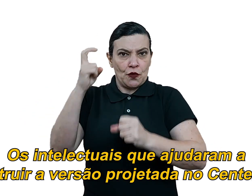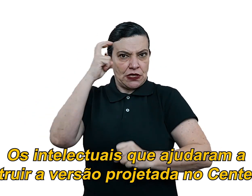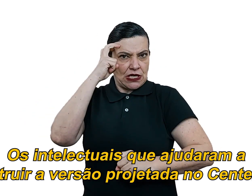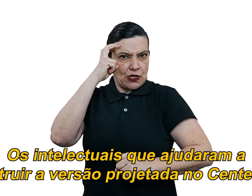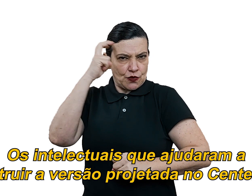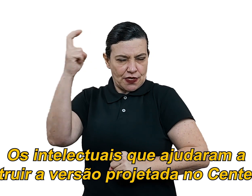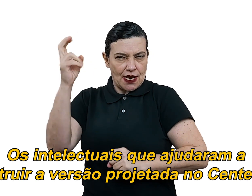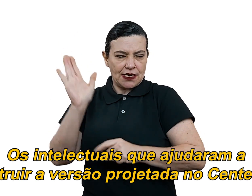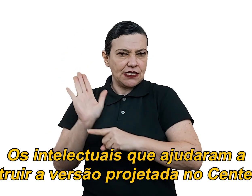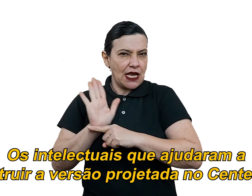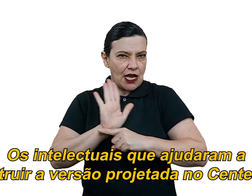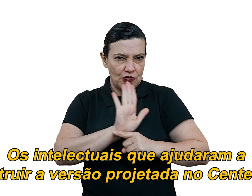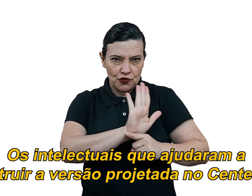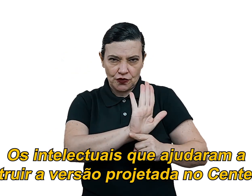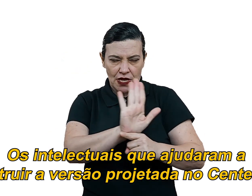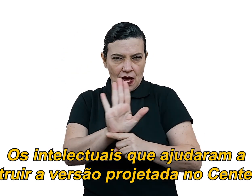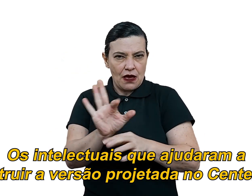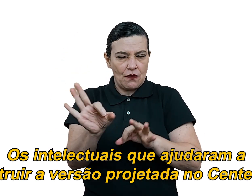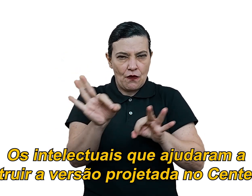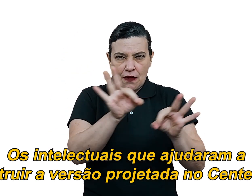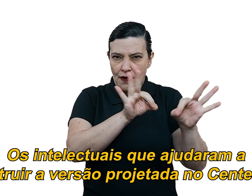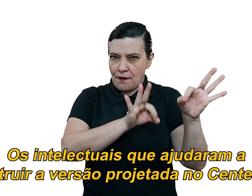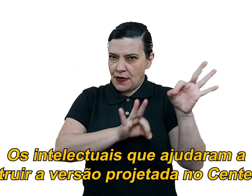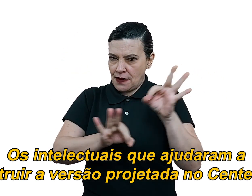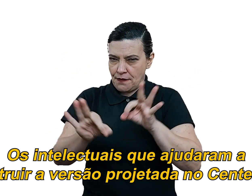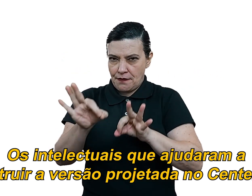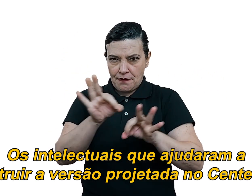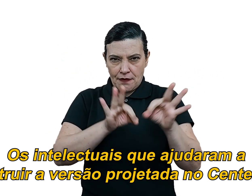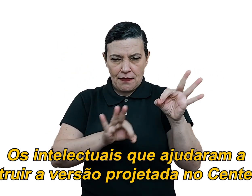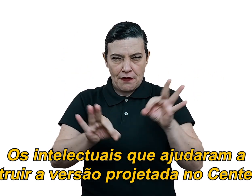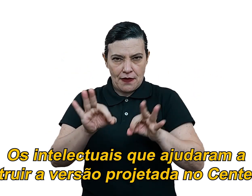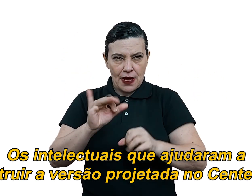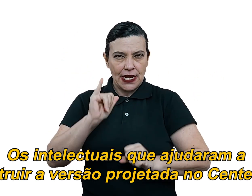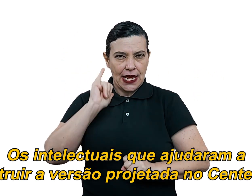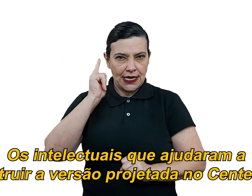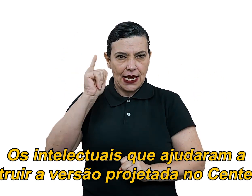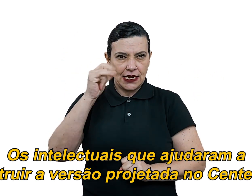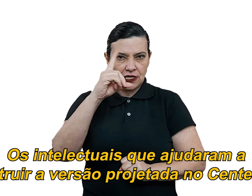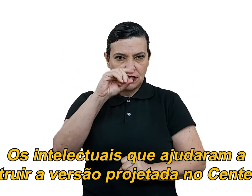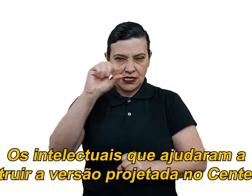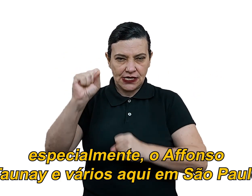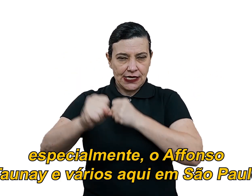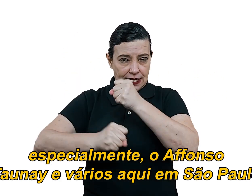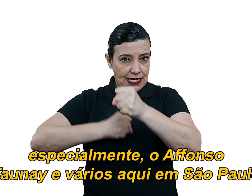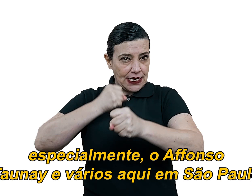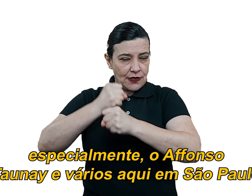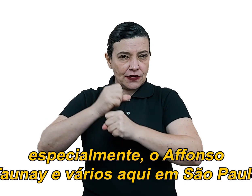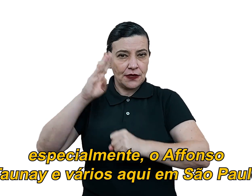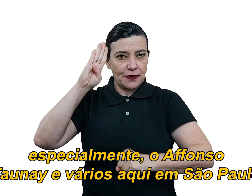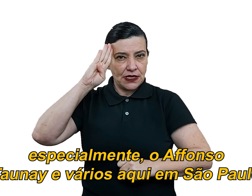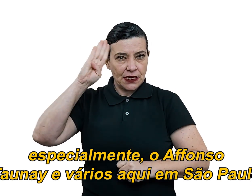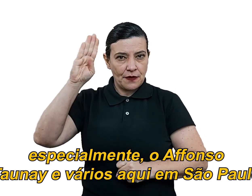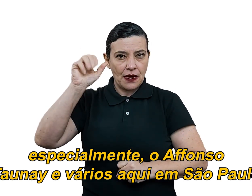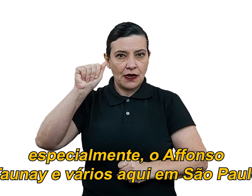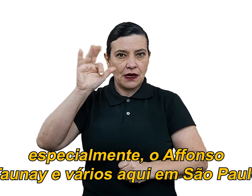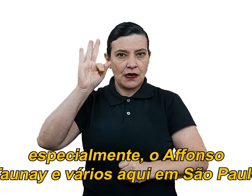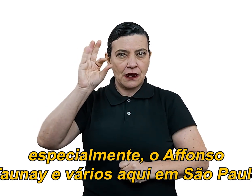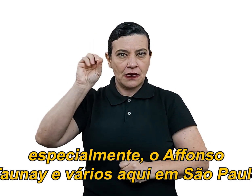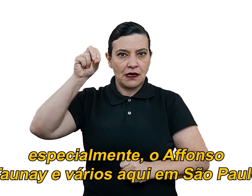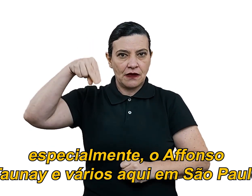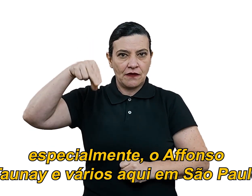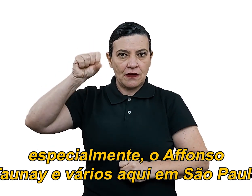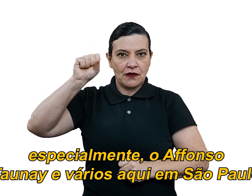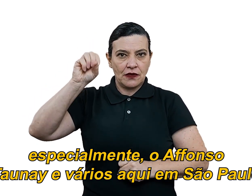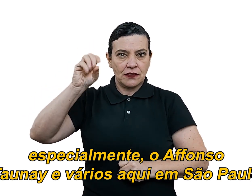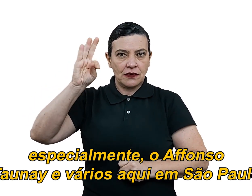que ajudaram a construir a versão projetada no centenário, especialmente o Afonso Toné